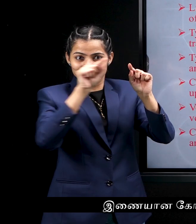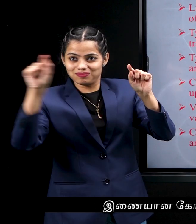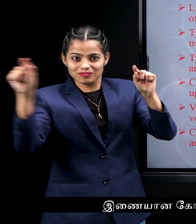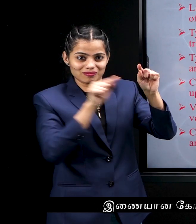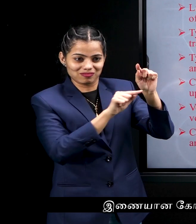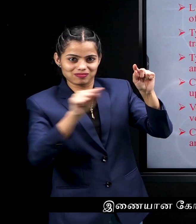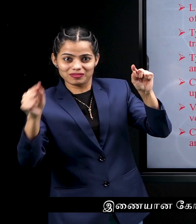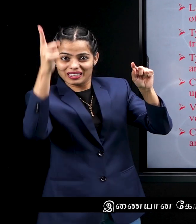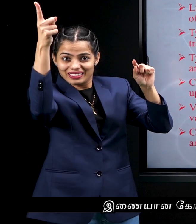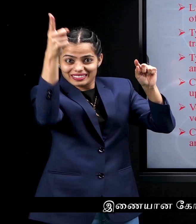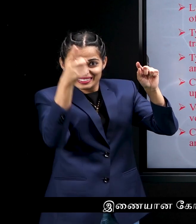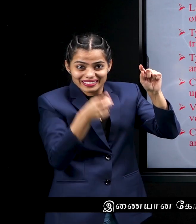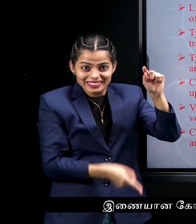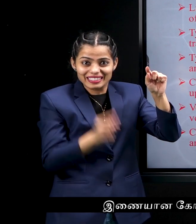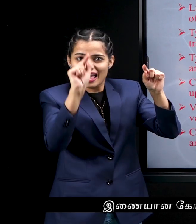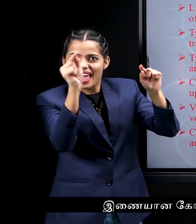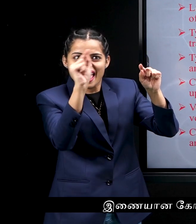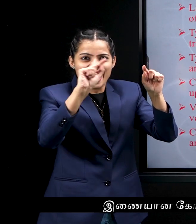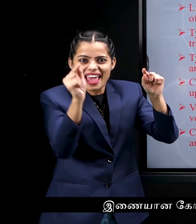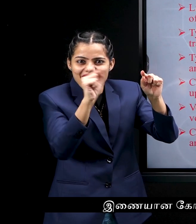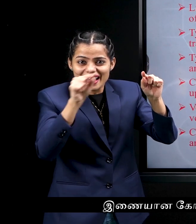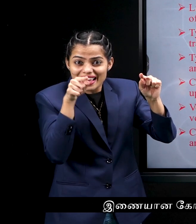இணையான கோடுகள் குறுக்குவெட்டு மூலம் வெட்டப்படும்போது